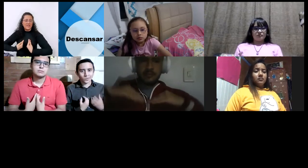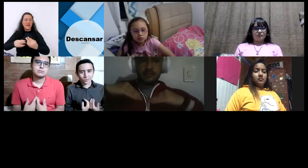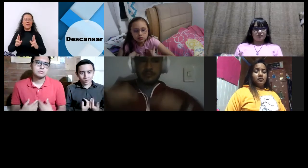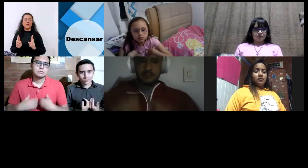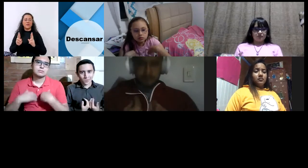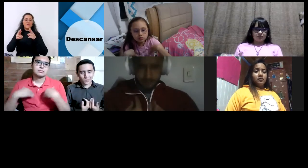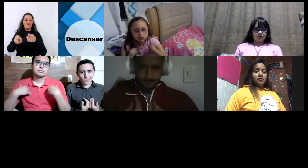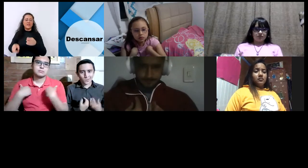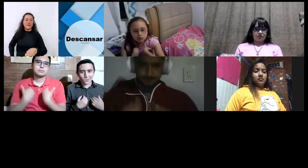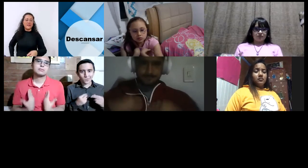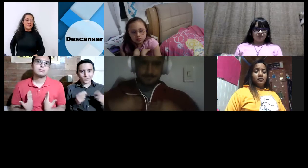Descansar o también descansar.